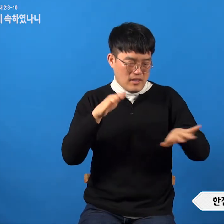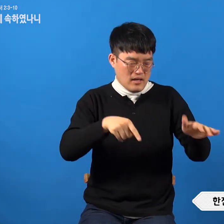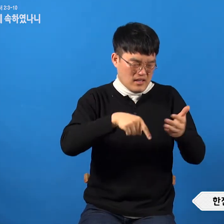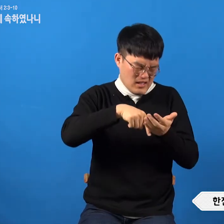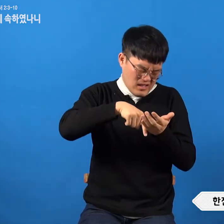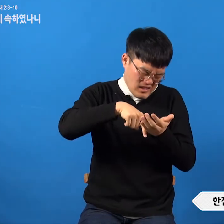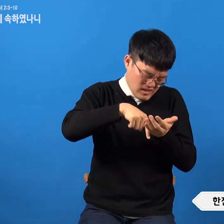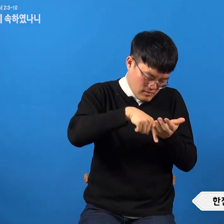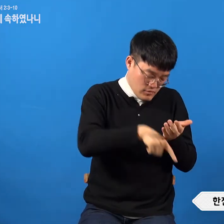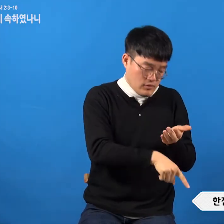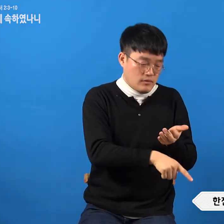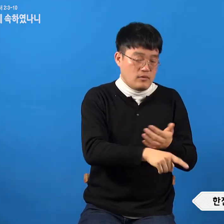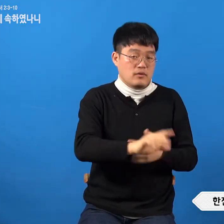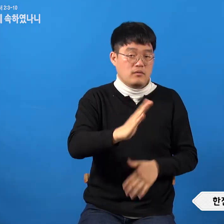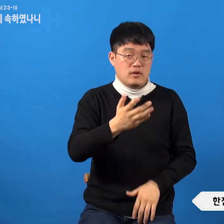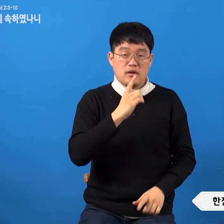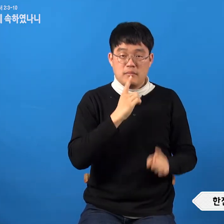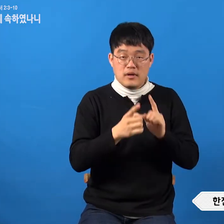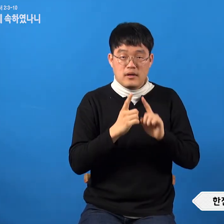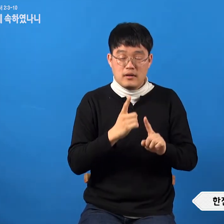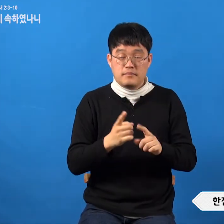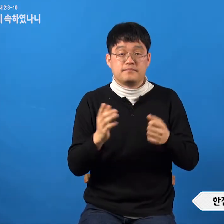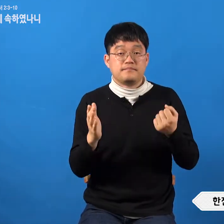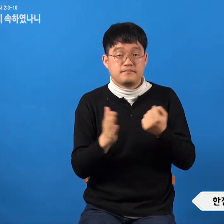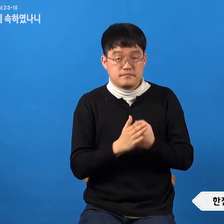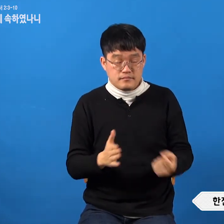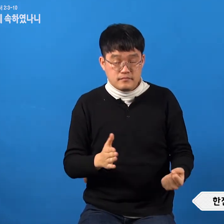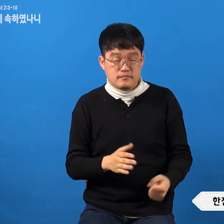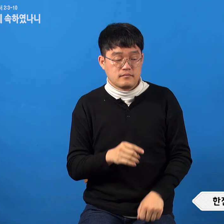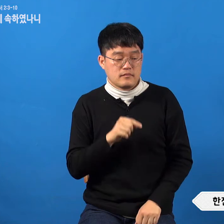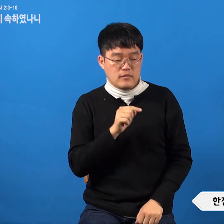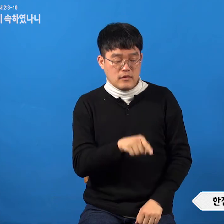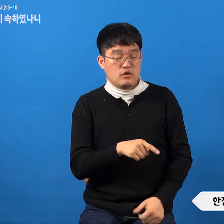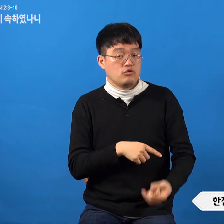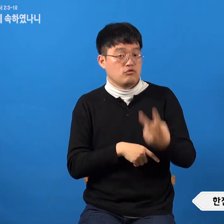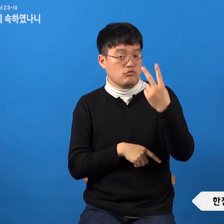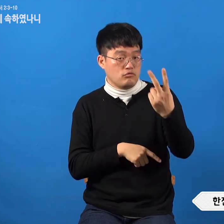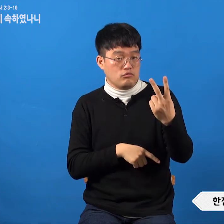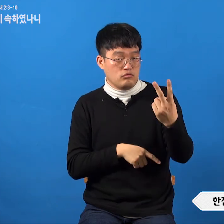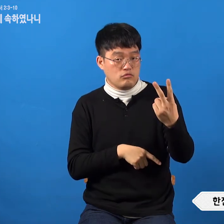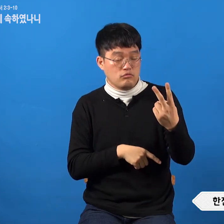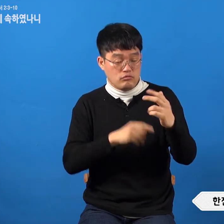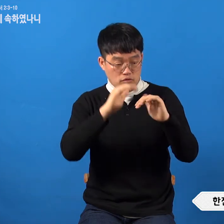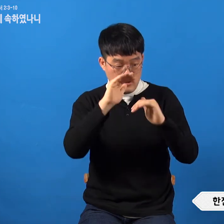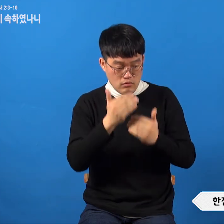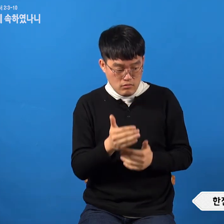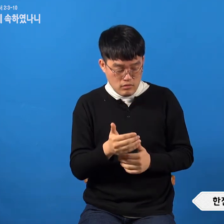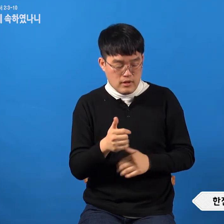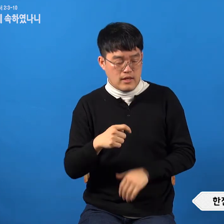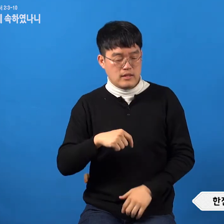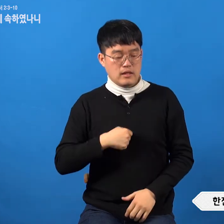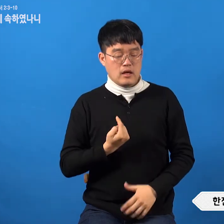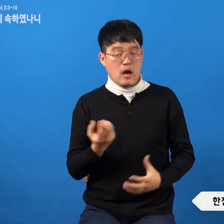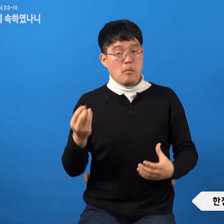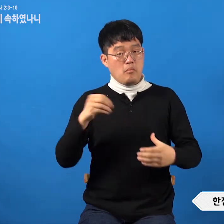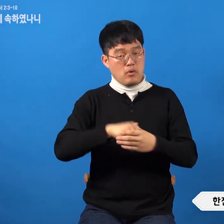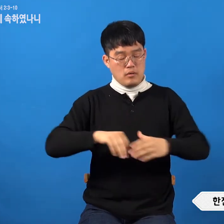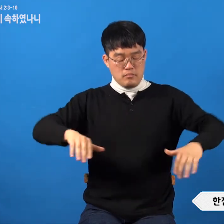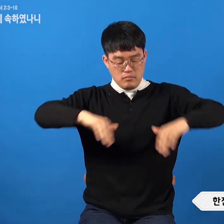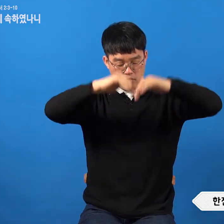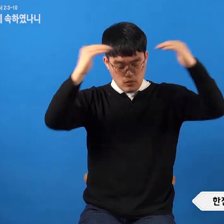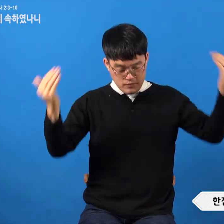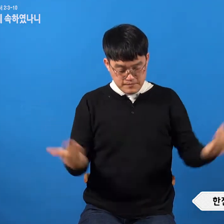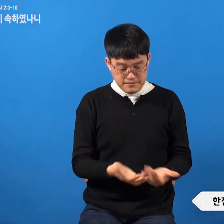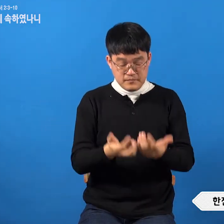하는 말이죠. 그러니까 이 두 절은 자신을 포함해서 모든